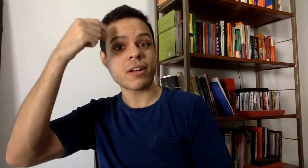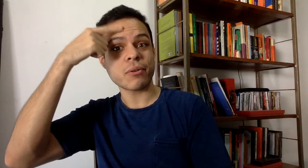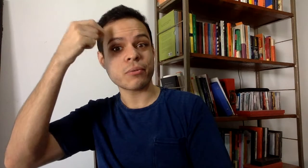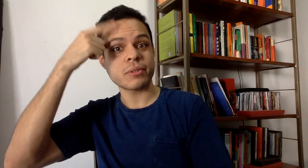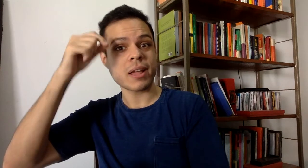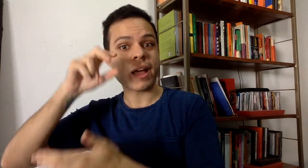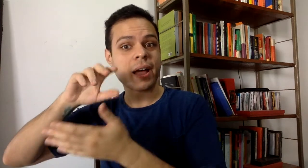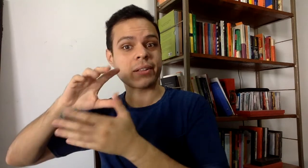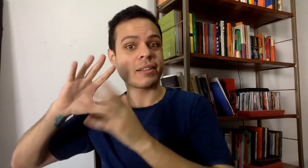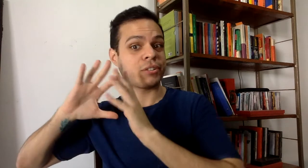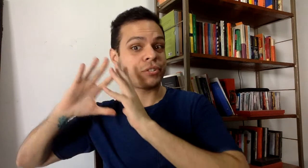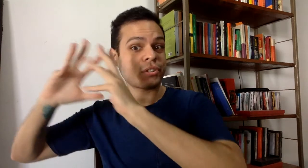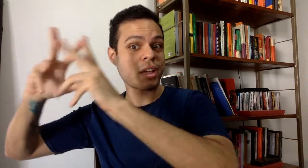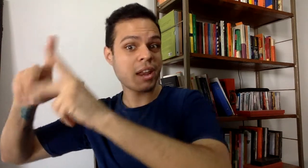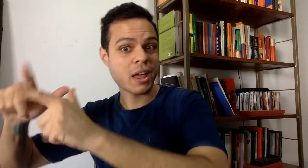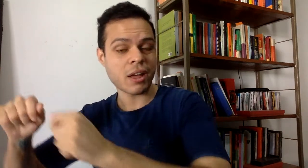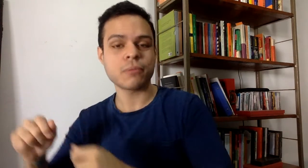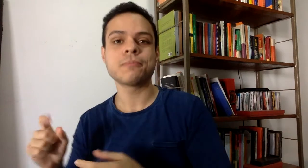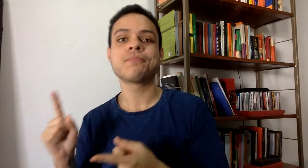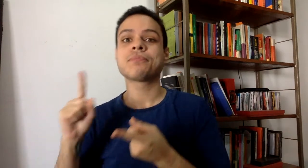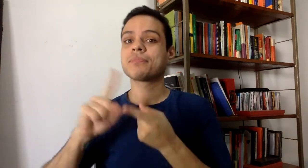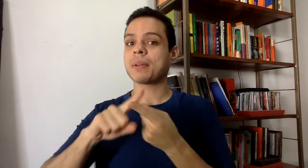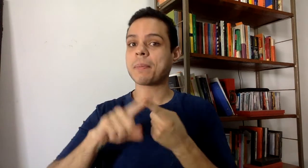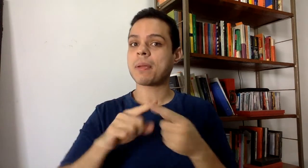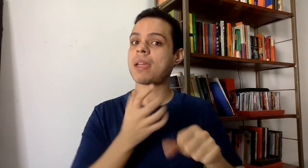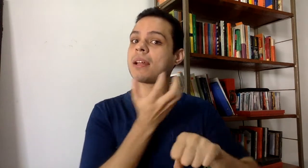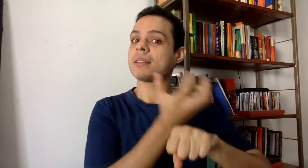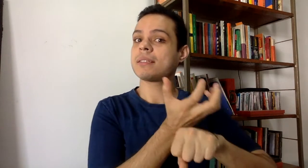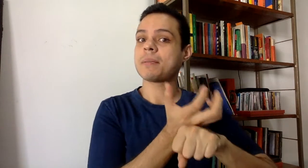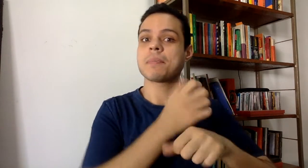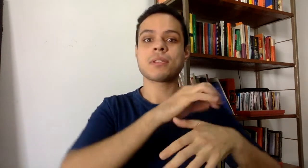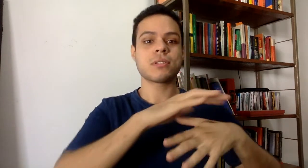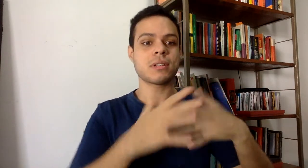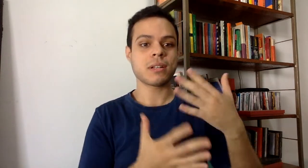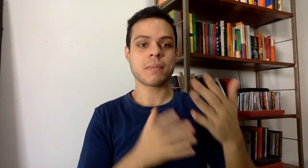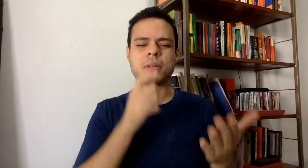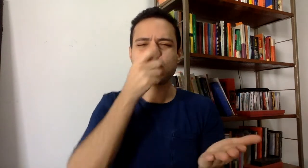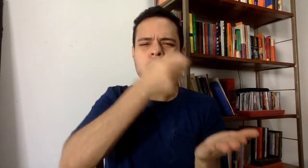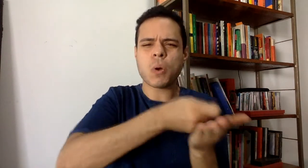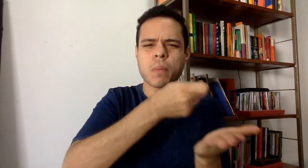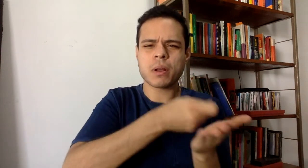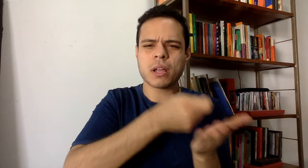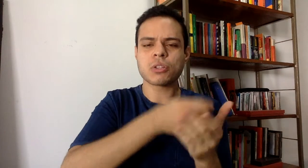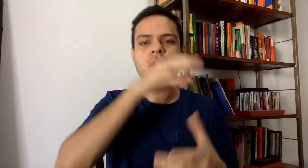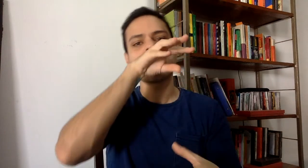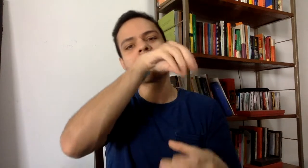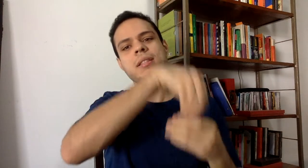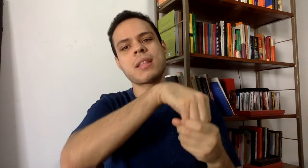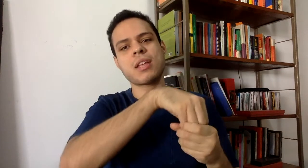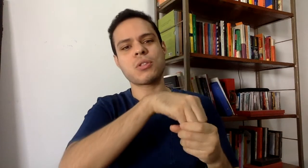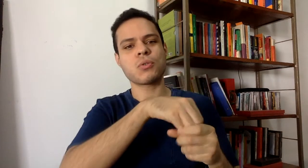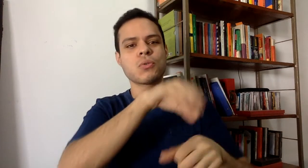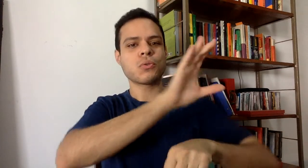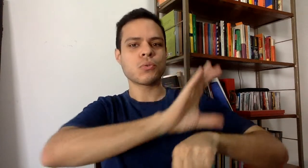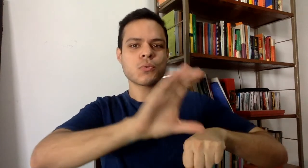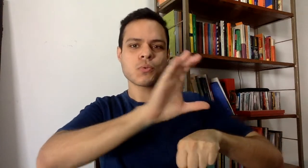optativa nos cursos de graduação e a obrigatoriedade da disciplina de Libras nos cursos de